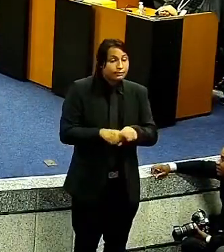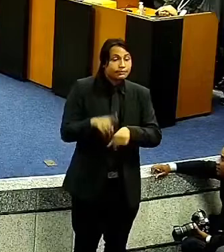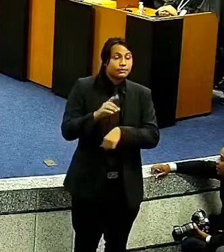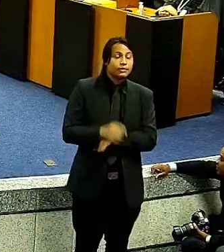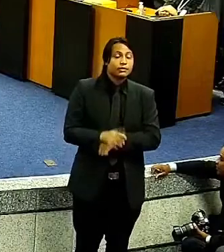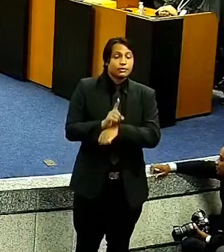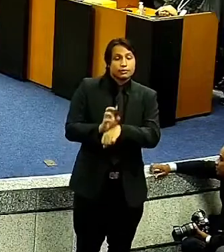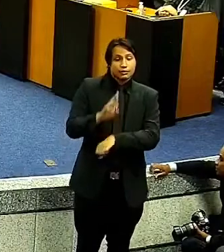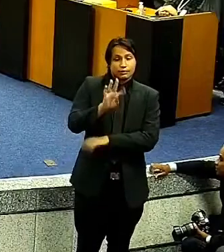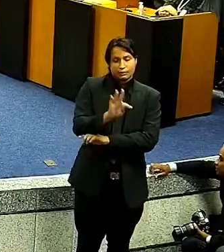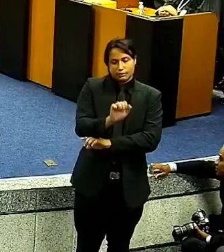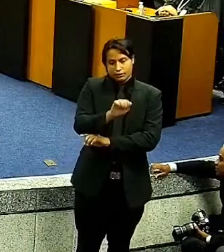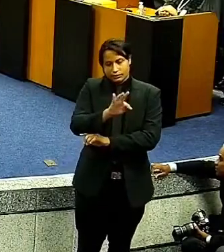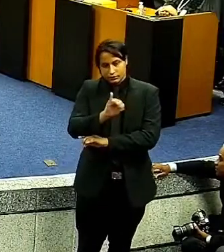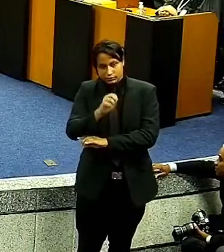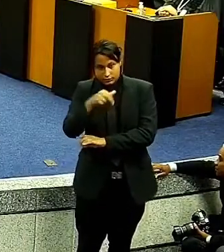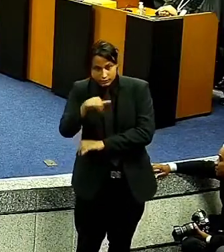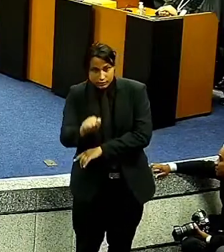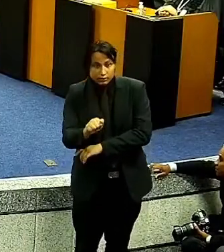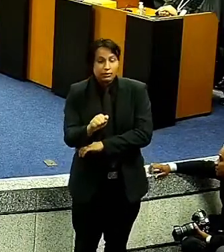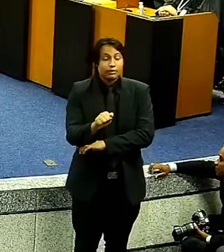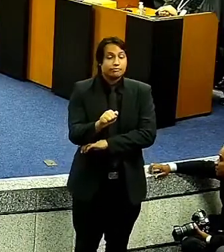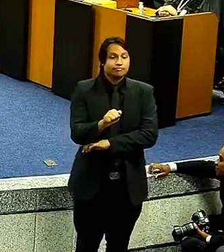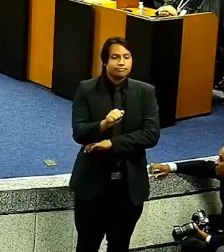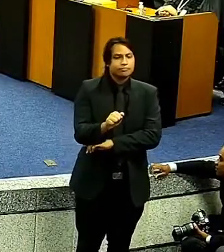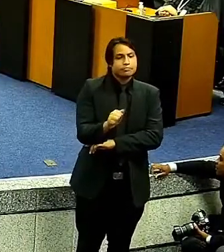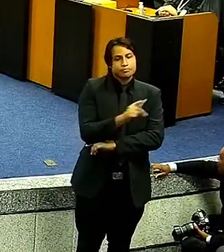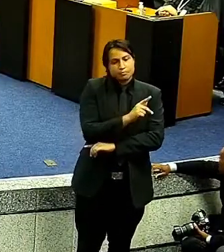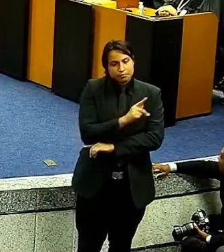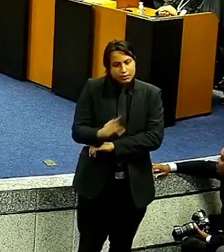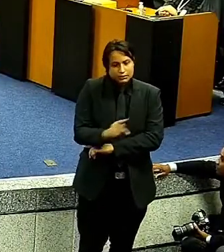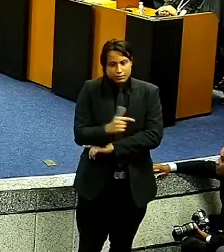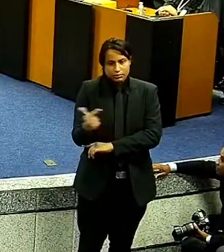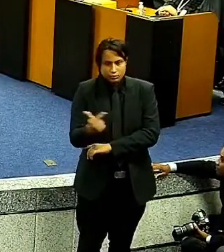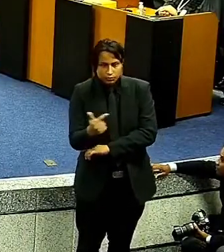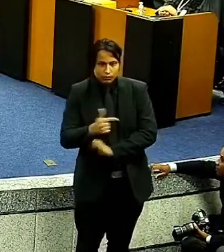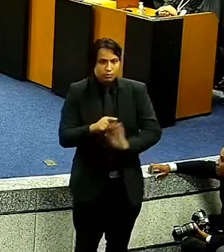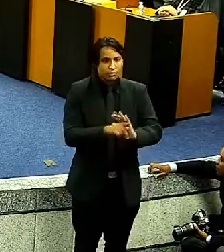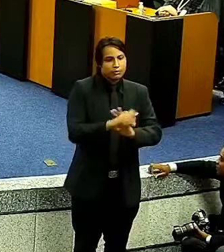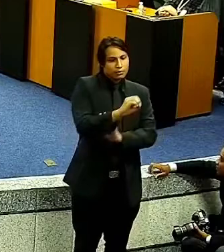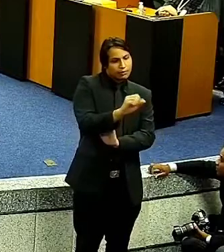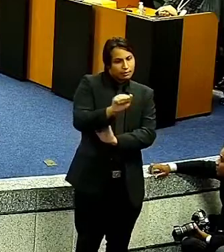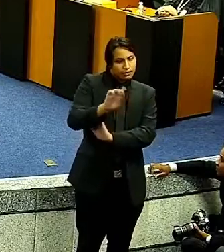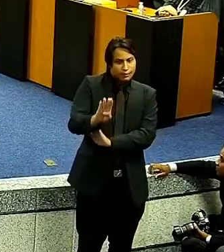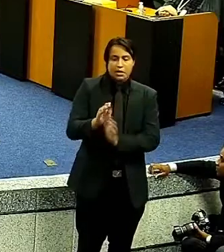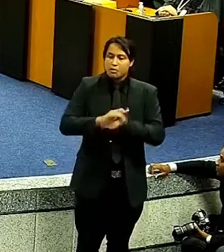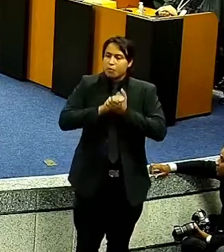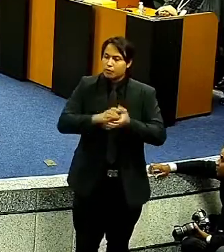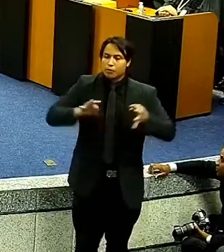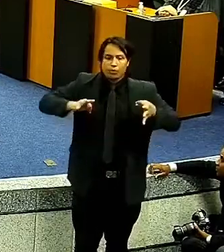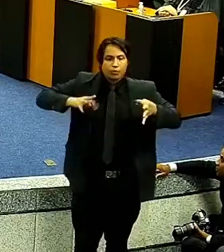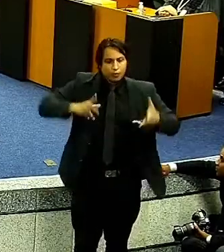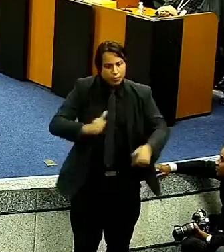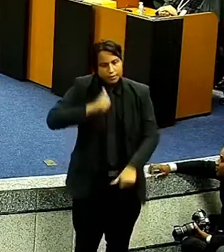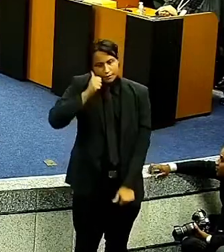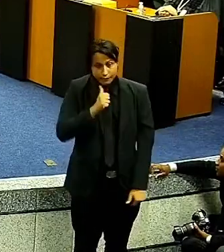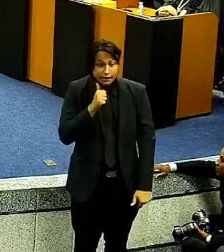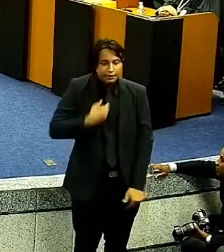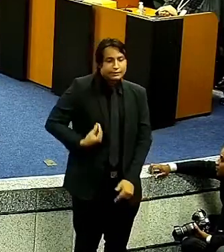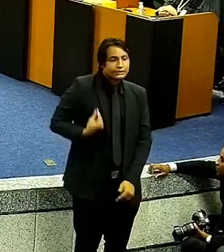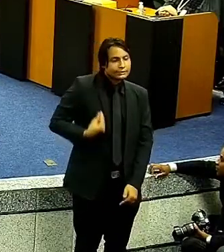Costa vice-presidente da OAB em nome de quem Saúdo todas as mulheres presentes na corte eh